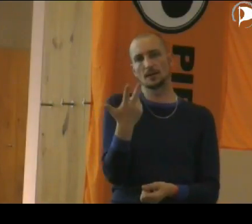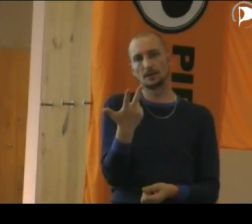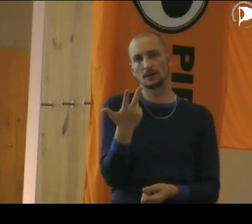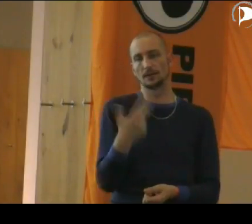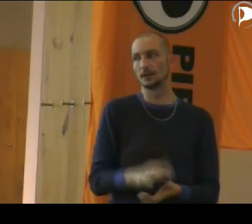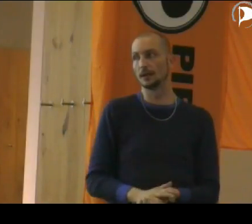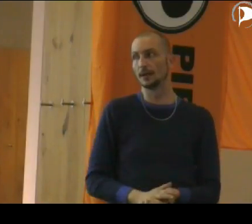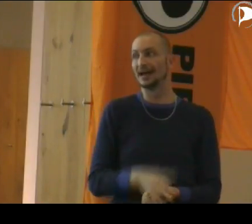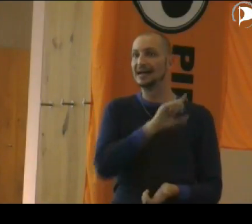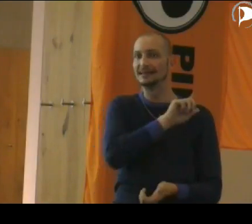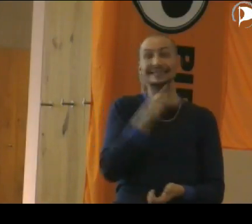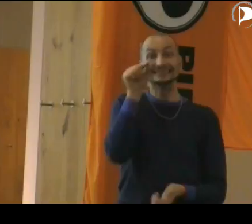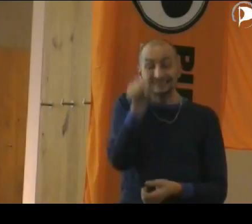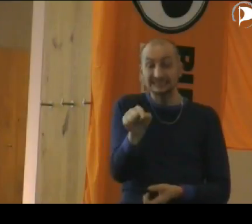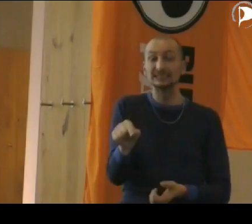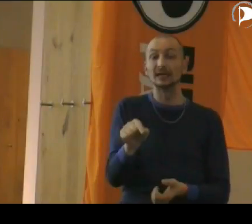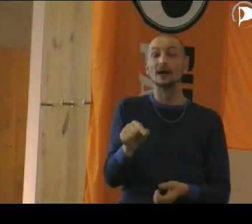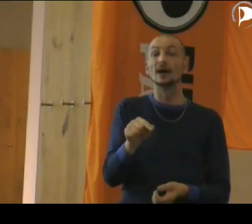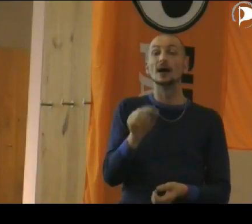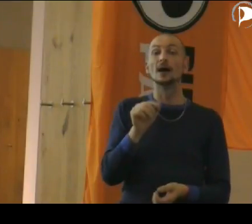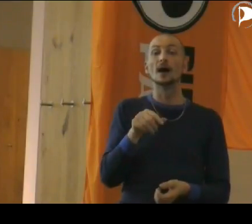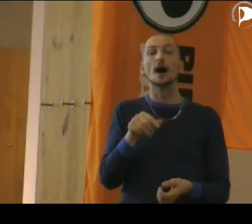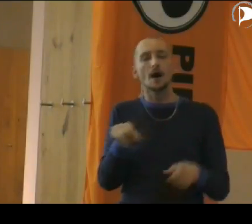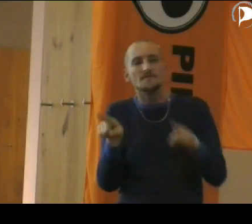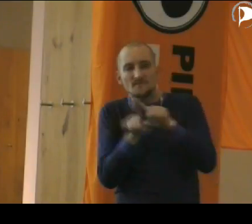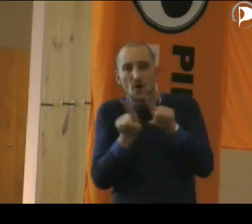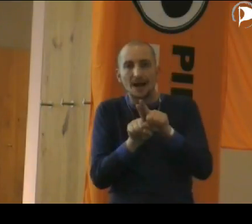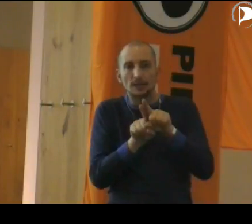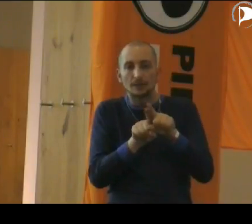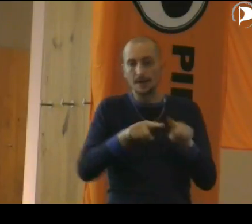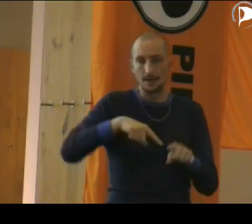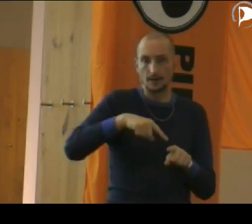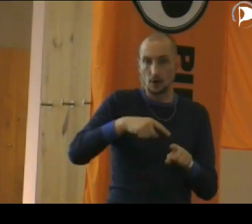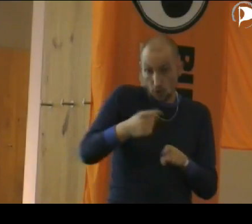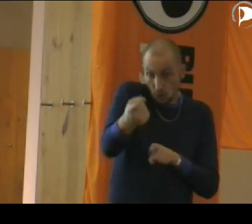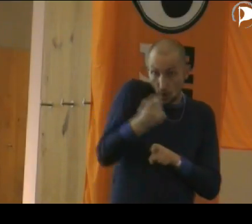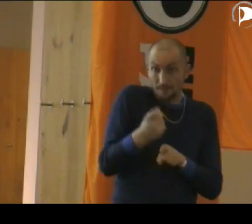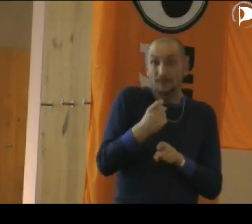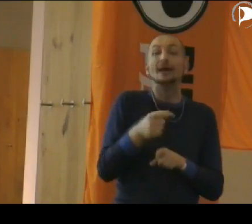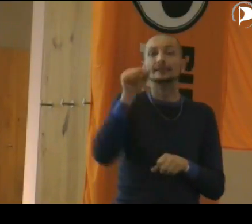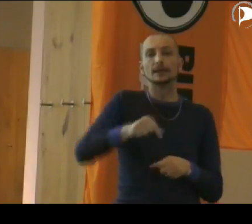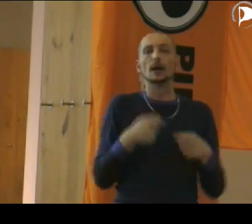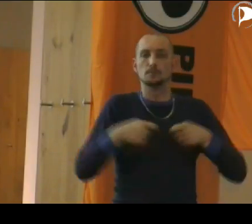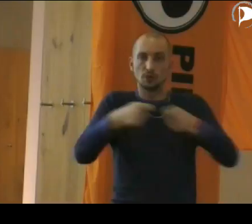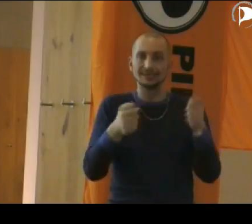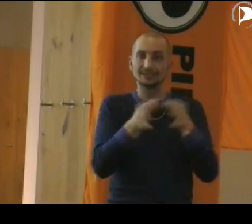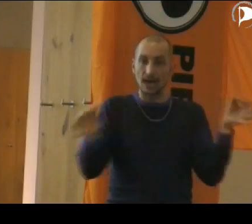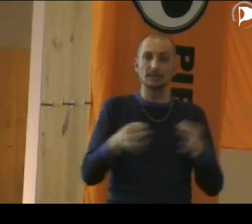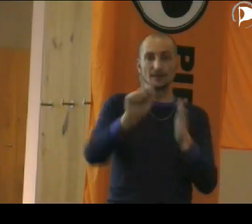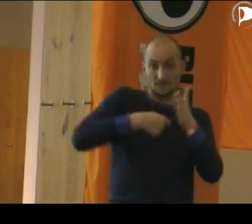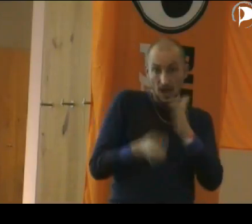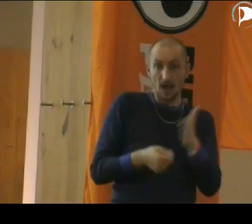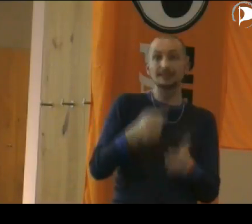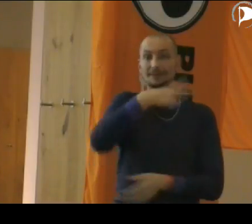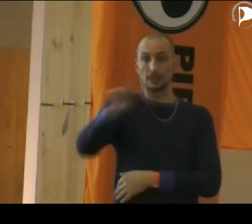ich stehe mitten in den vorbereitungen für die kommende bundestagswahl 2013 2013